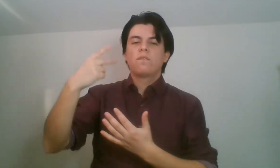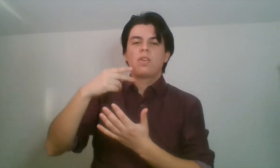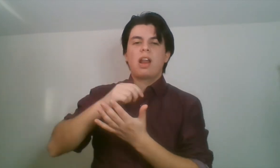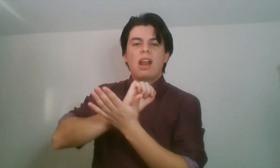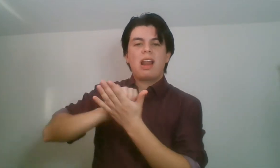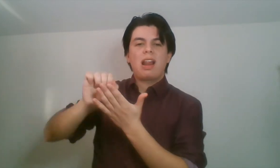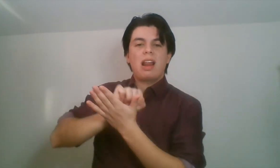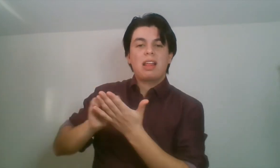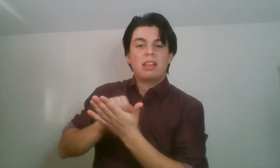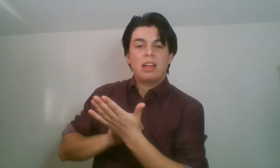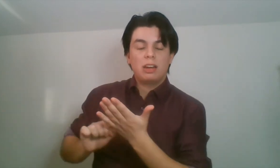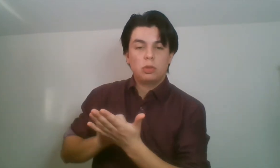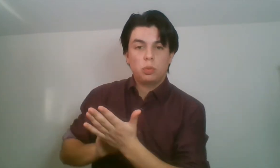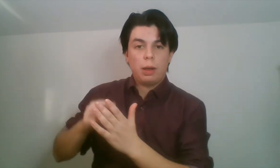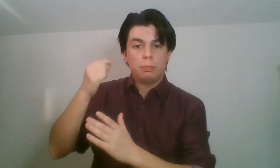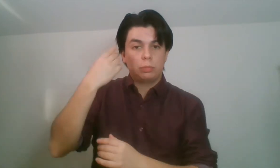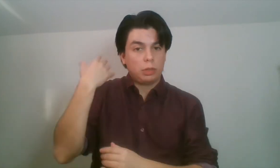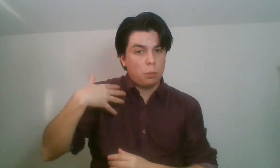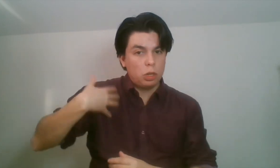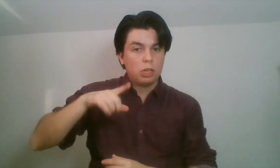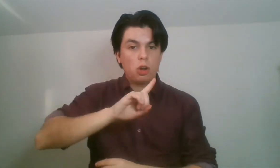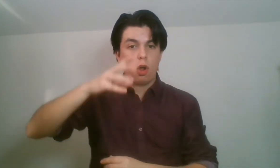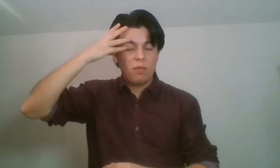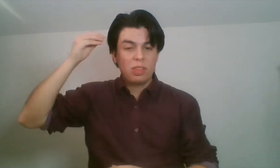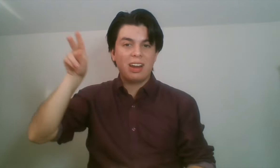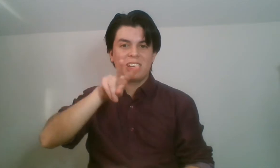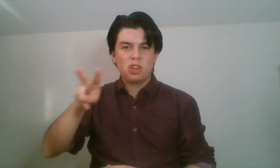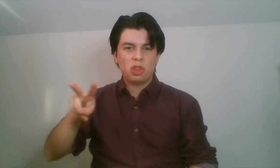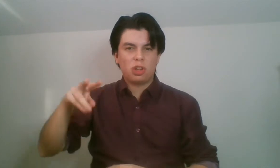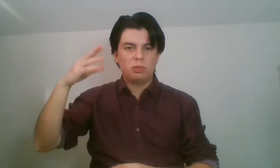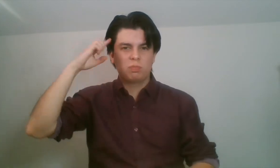surgiendo después. La idea era, en el fondo,